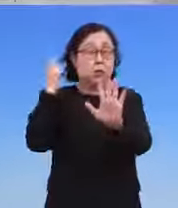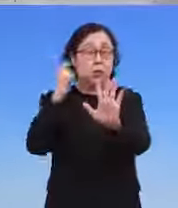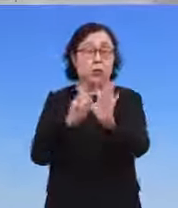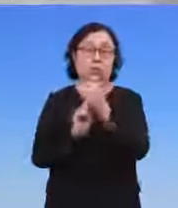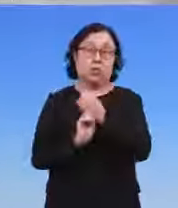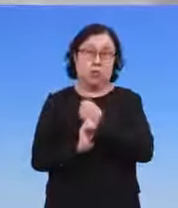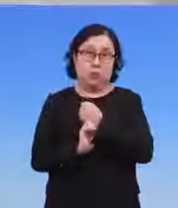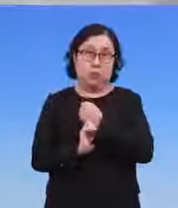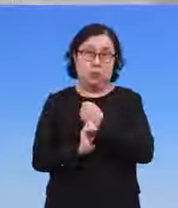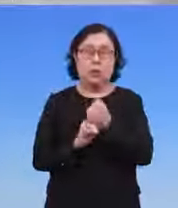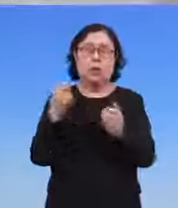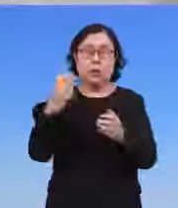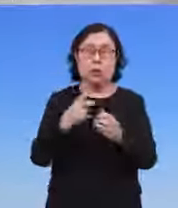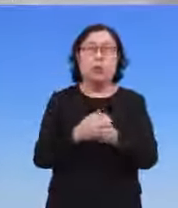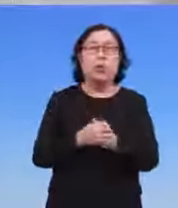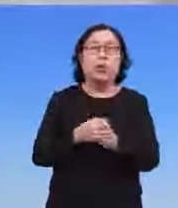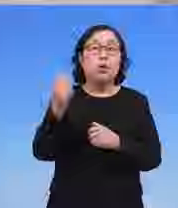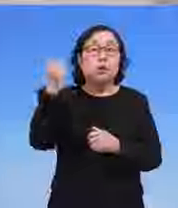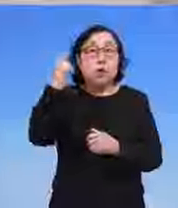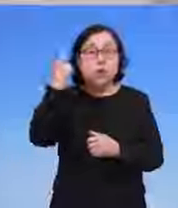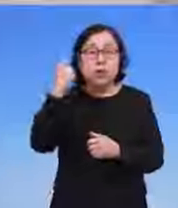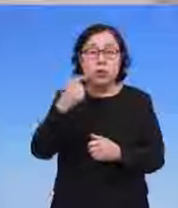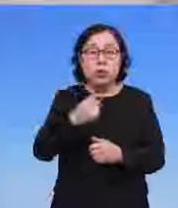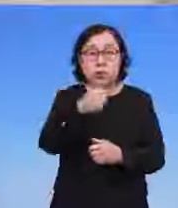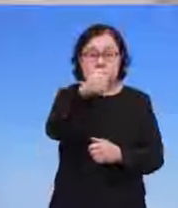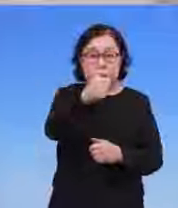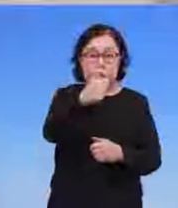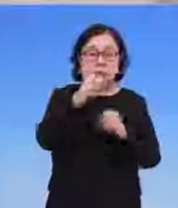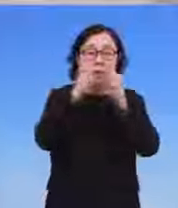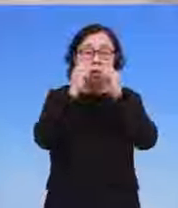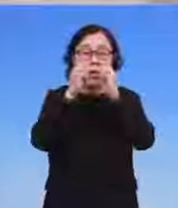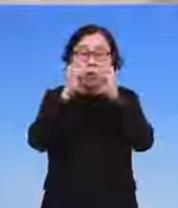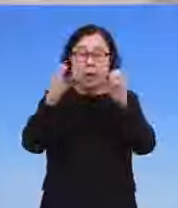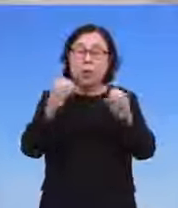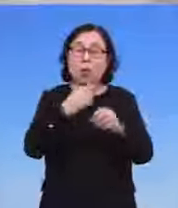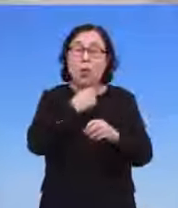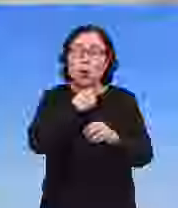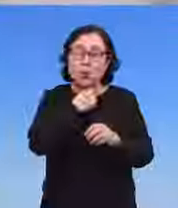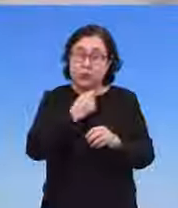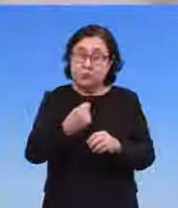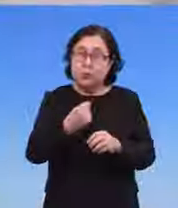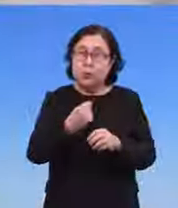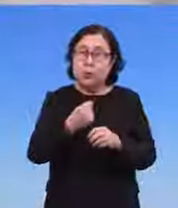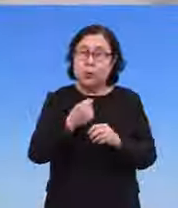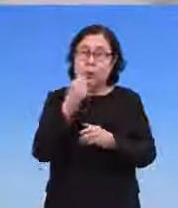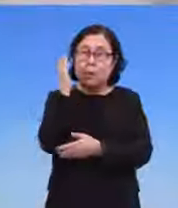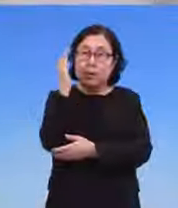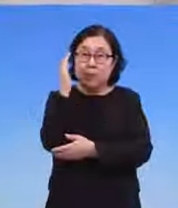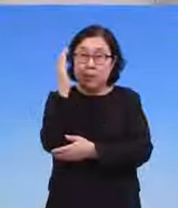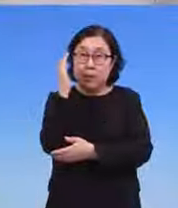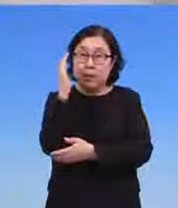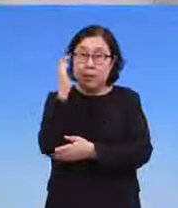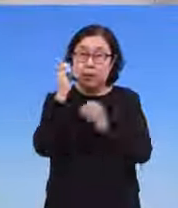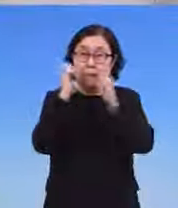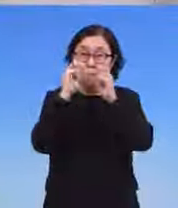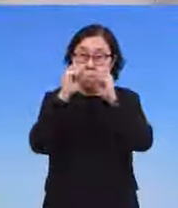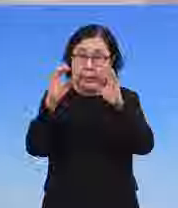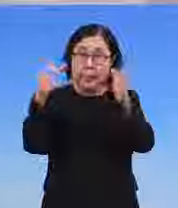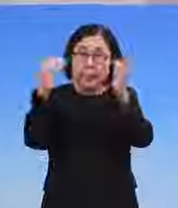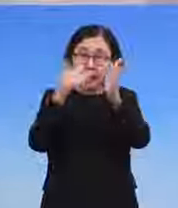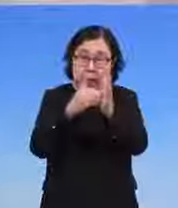소리예요. 그리고 이 소리의 진짜 중요한 거는 뭐냐? 주인이 전하고 싶은 메시지가 전해지면 그냥 사라지는 게